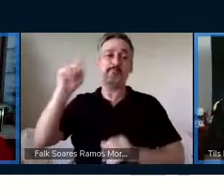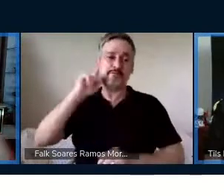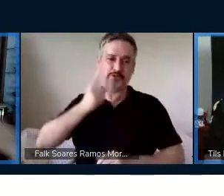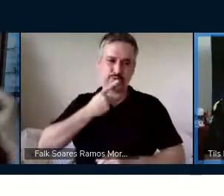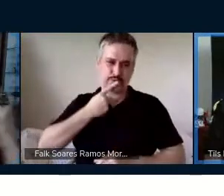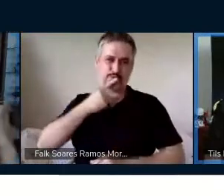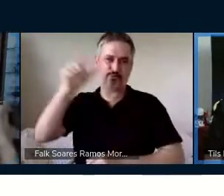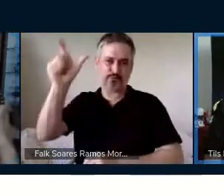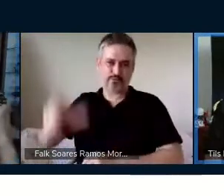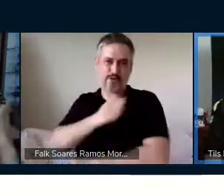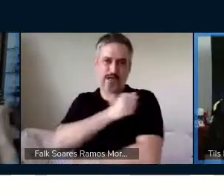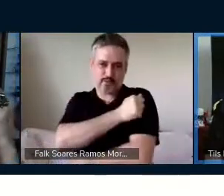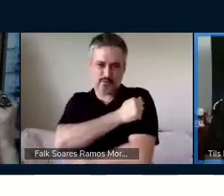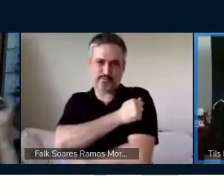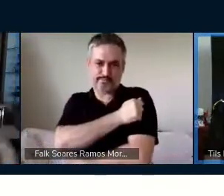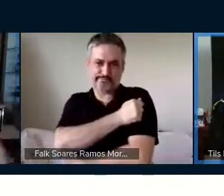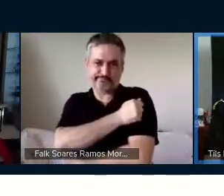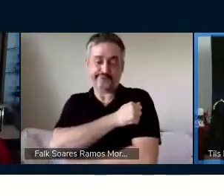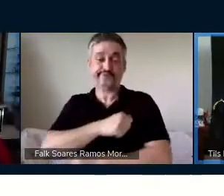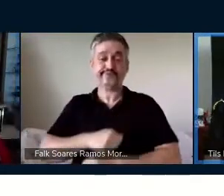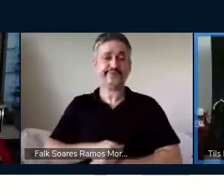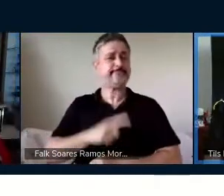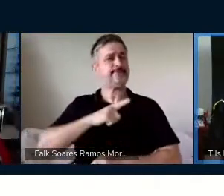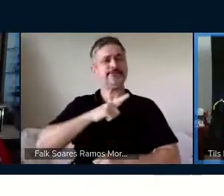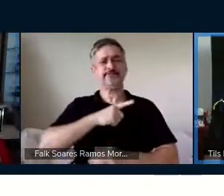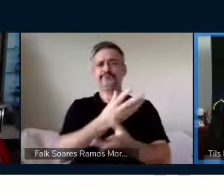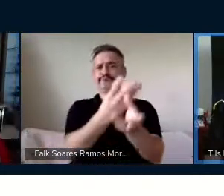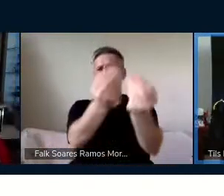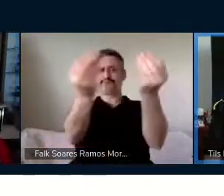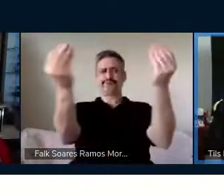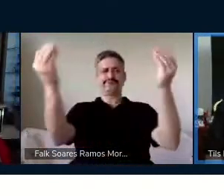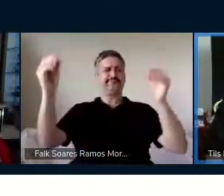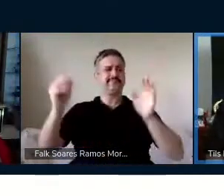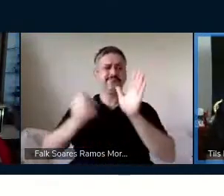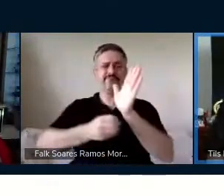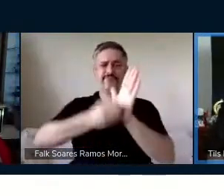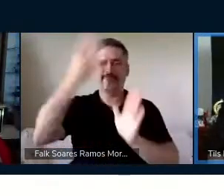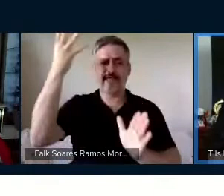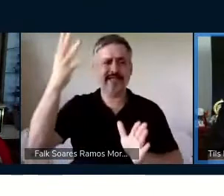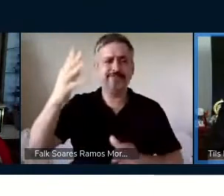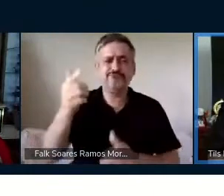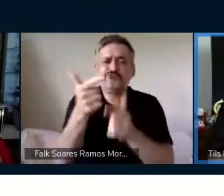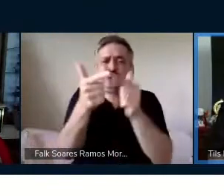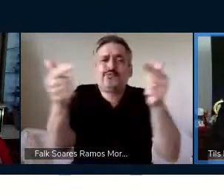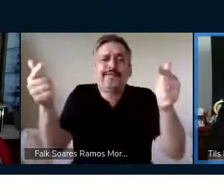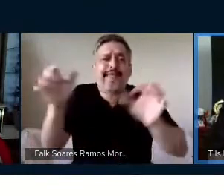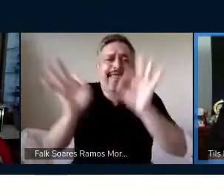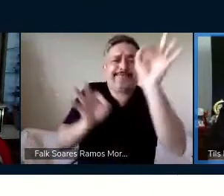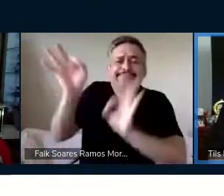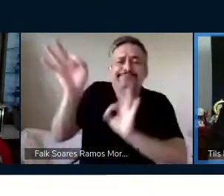Então, estudantes surdos adquirem a L1 ao mesmo tempo em que se